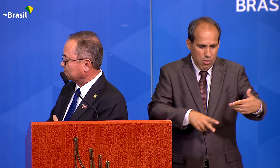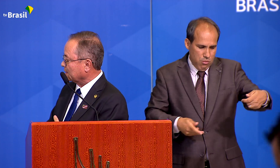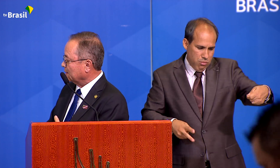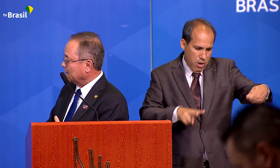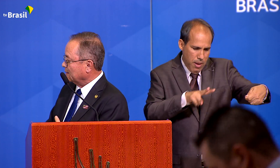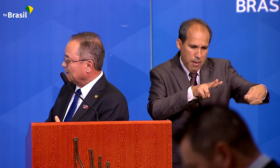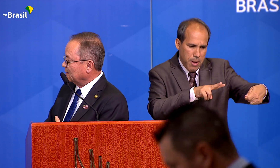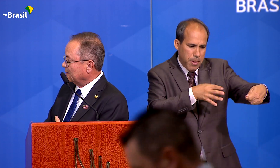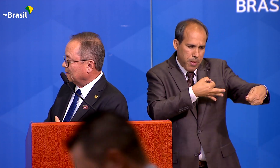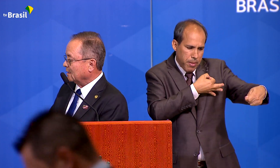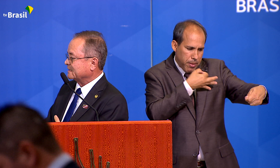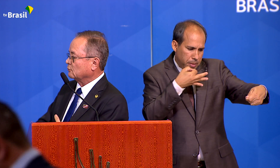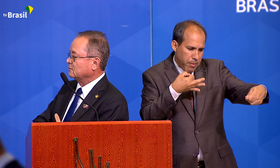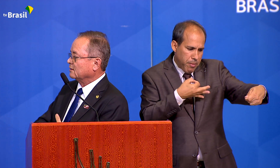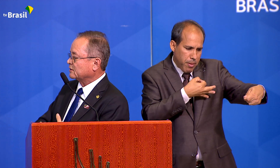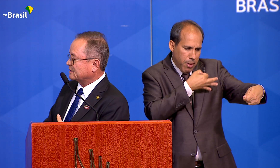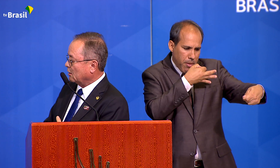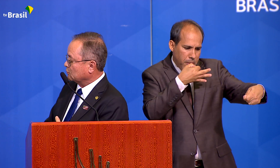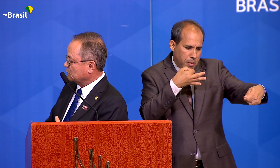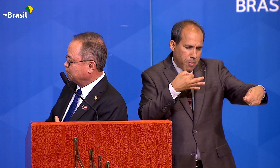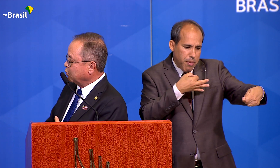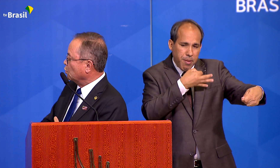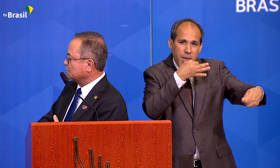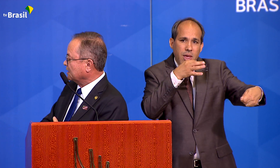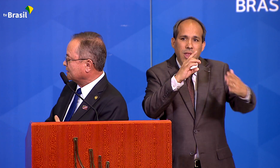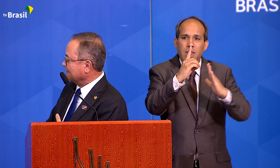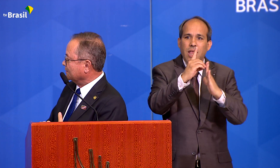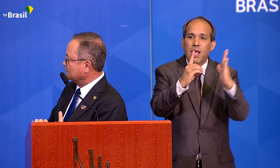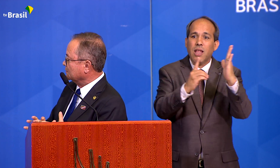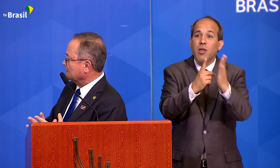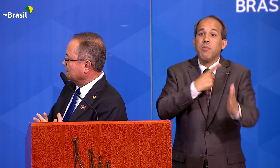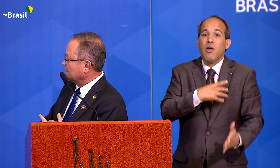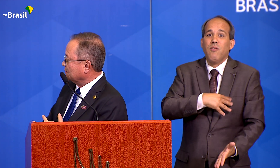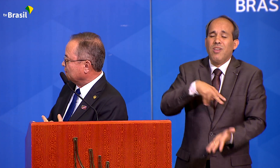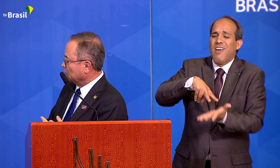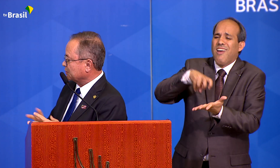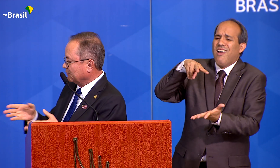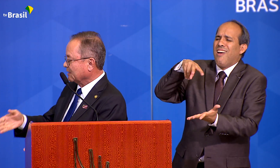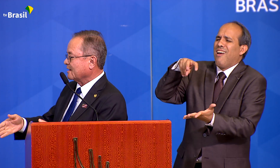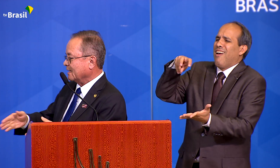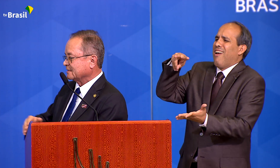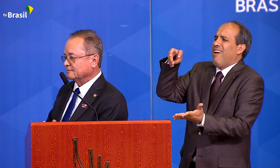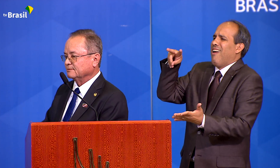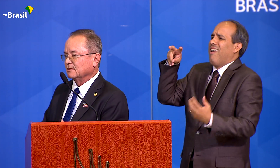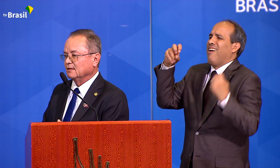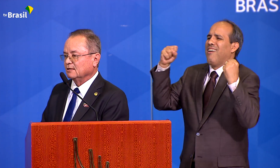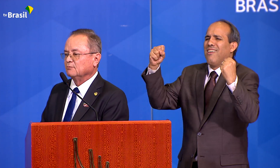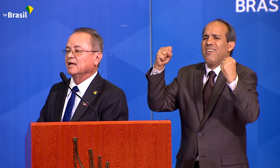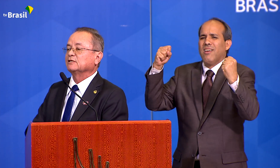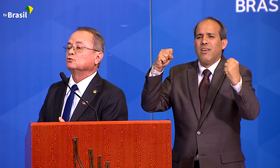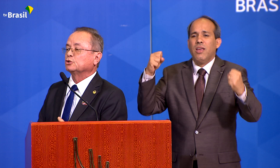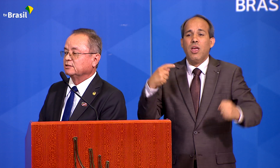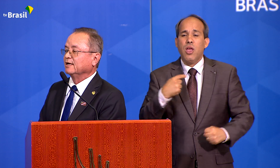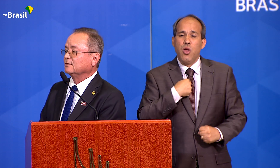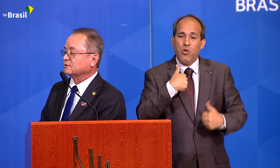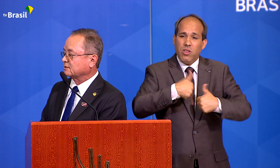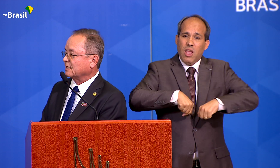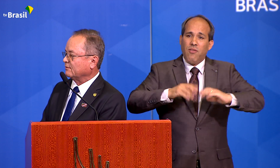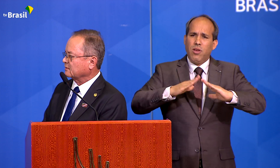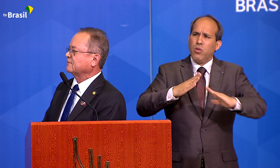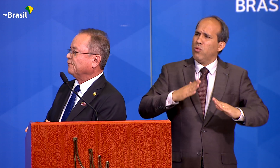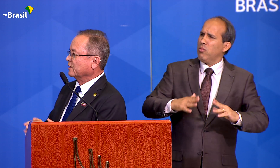decreto e ela saiu dando saltos pulos gritando e eu estava em casa e me